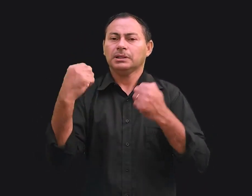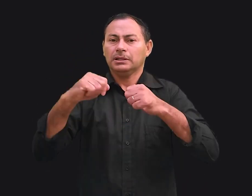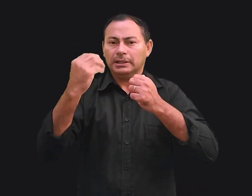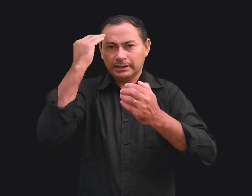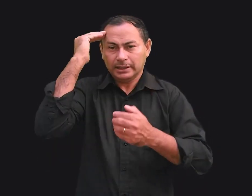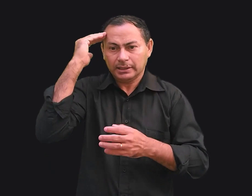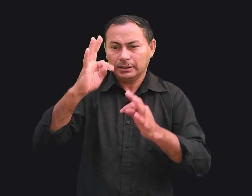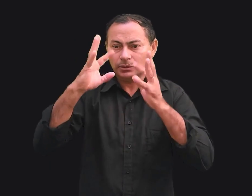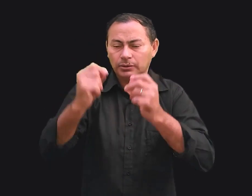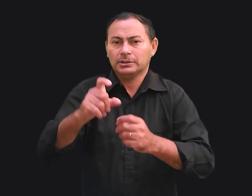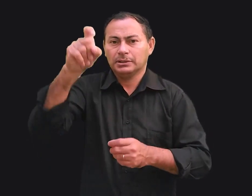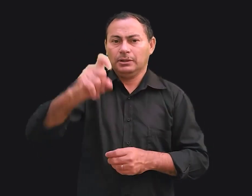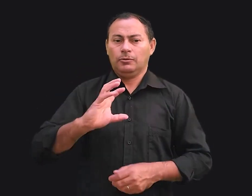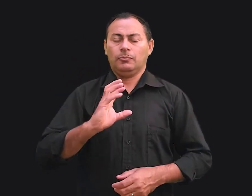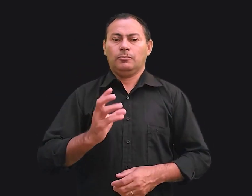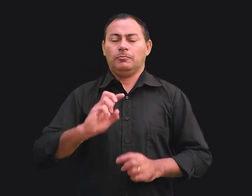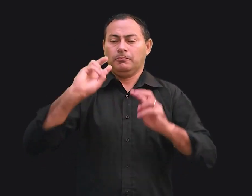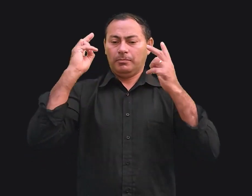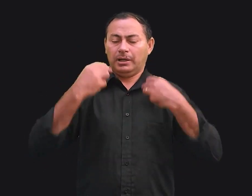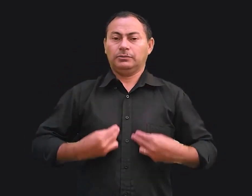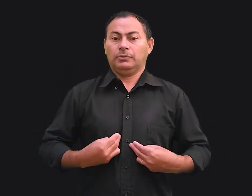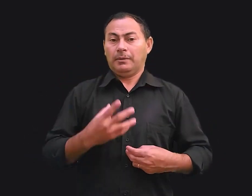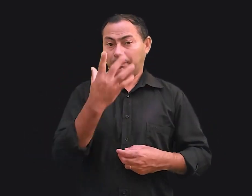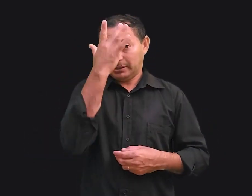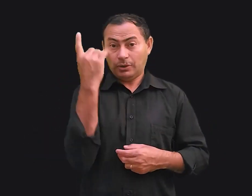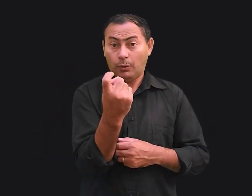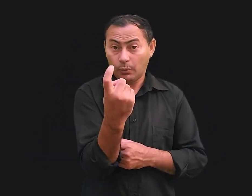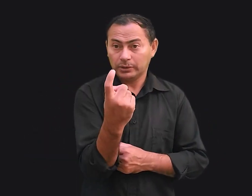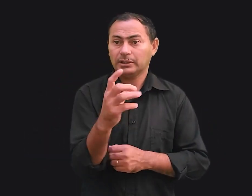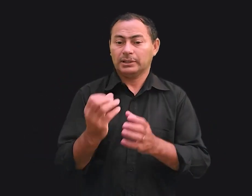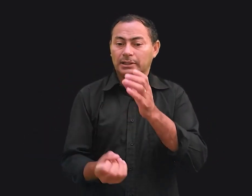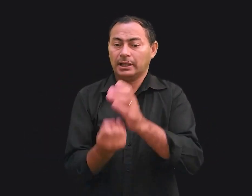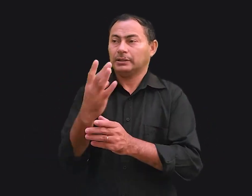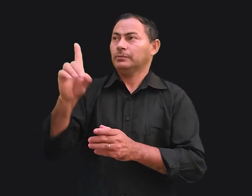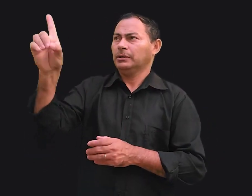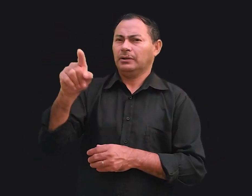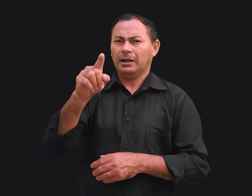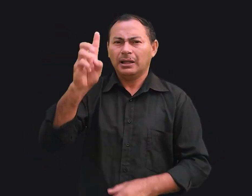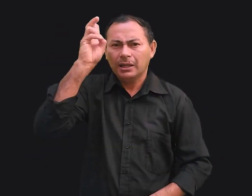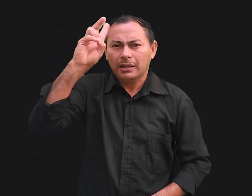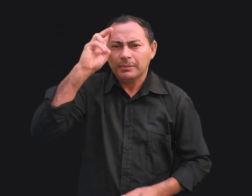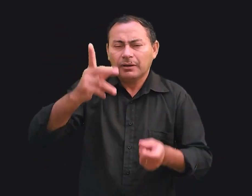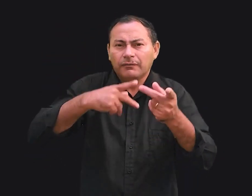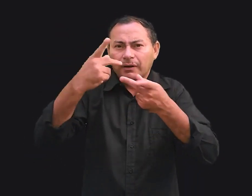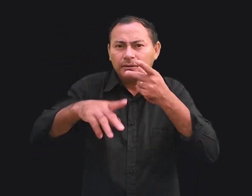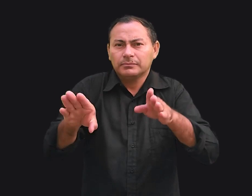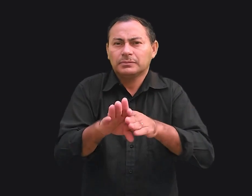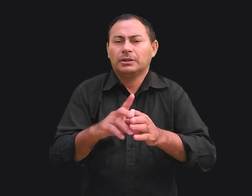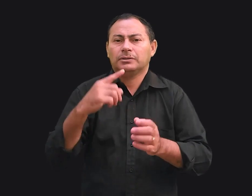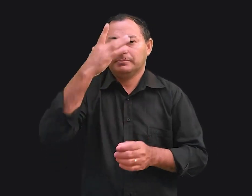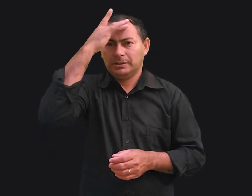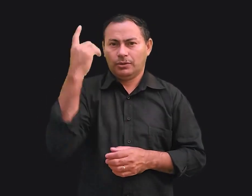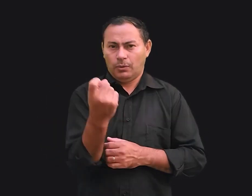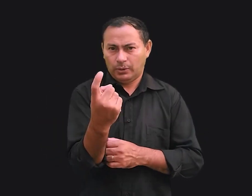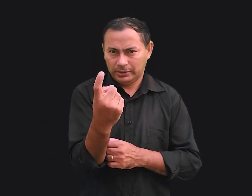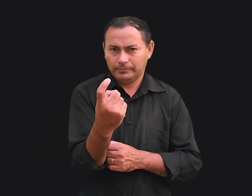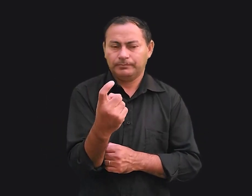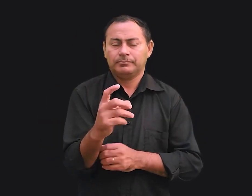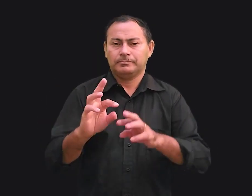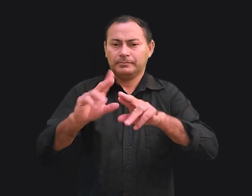precisa entender que todo ser humano é um indivíduo único criado por Deus. Vocês estão lembrados que falamos que somos indivíduos únicos, distintos